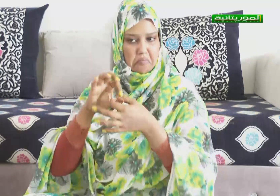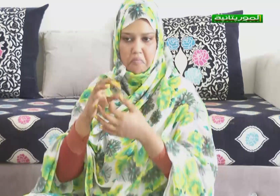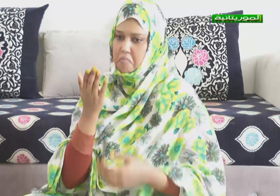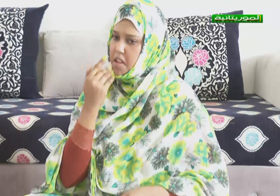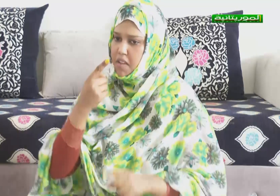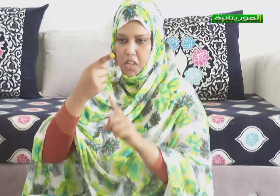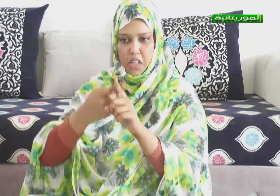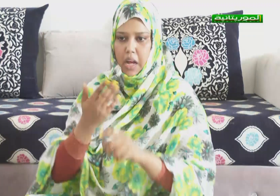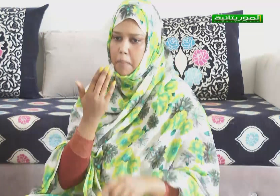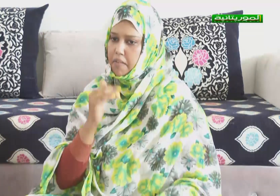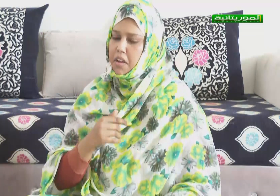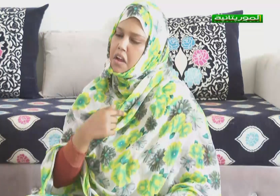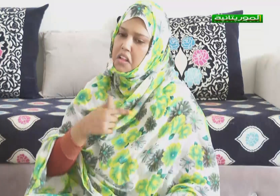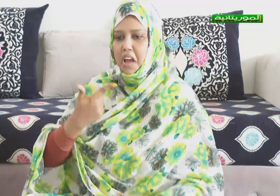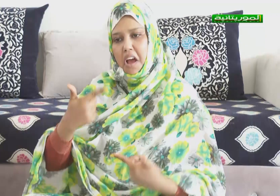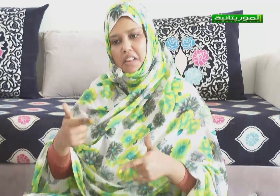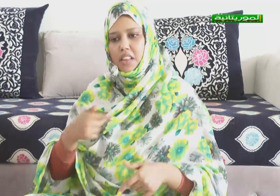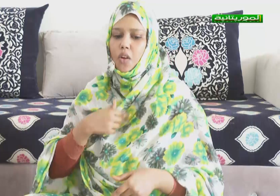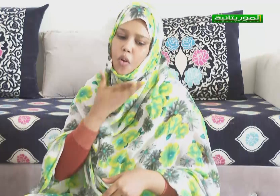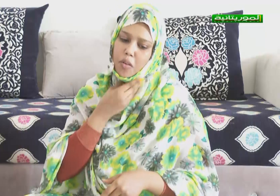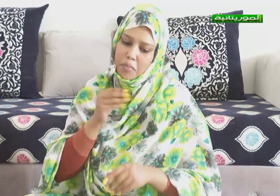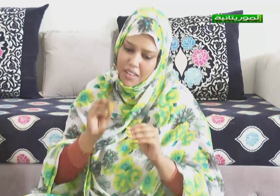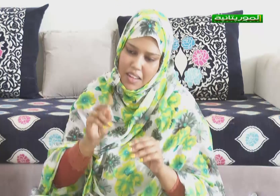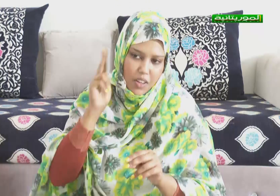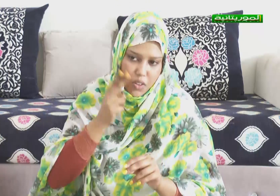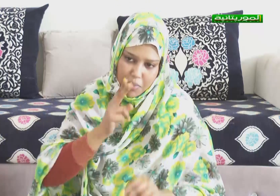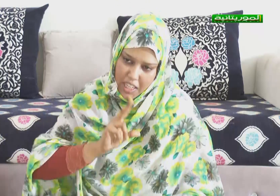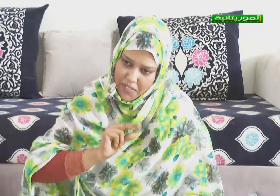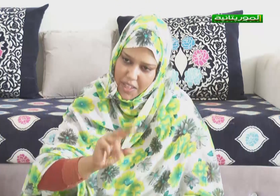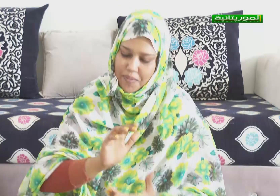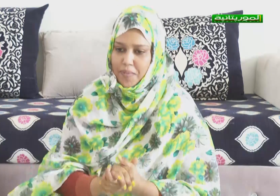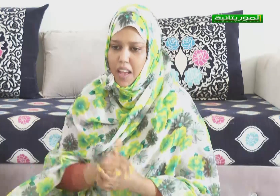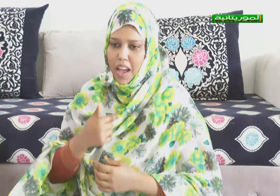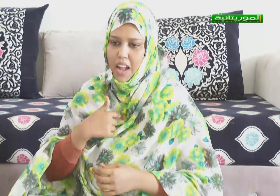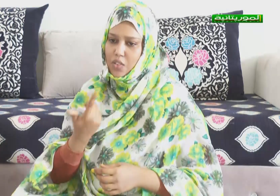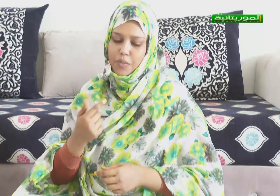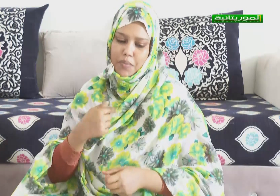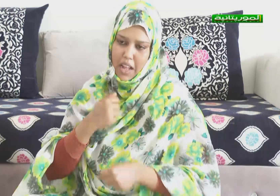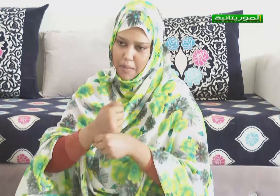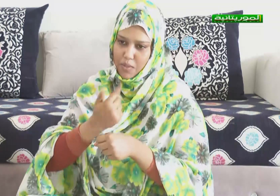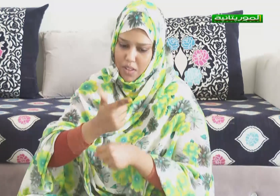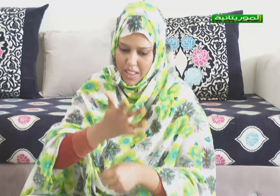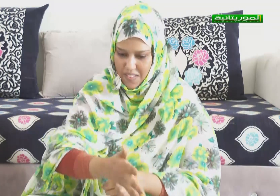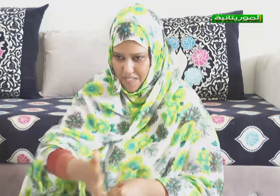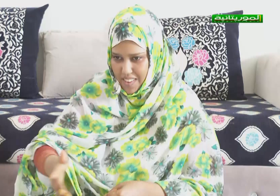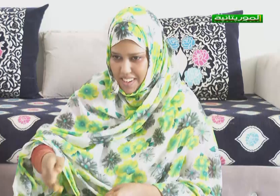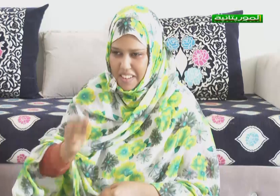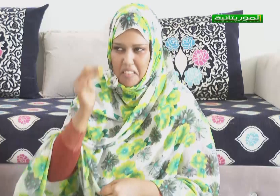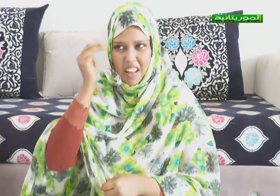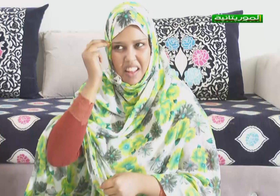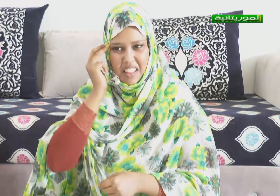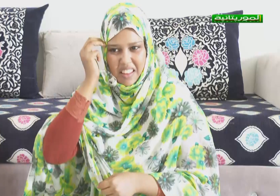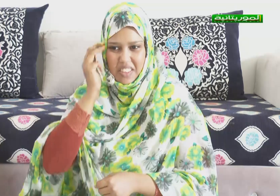في الألعاب وتركيب الحروف. تعبت حتى وصبرت لمدة 2 سنين، عقب